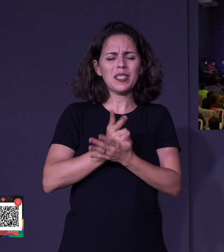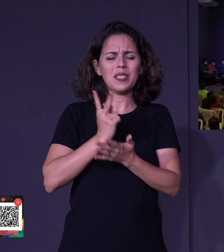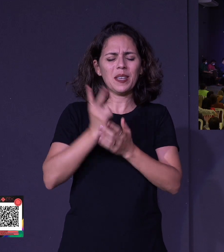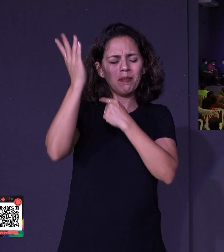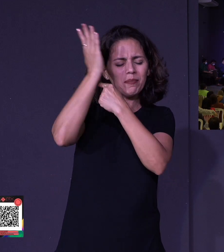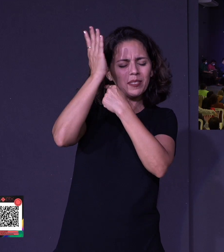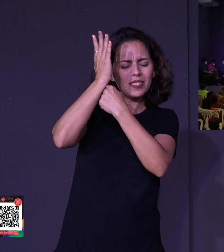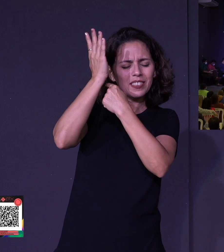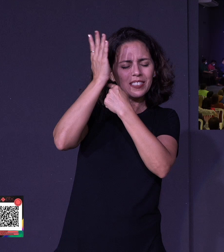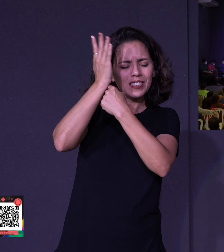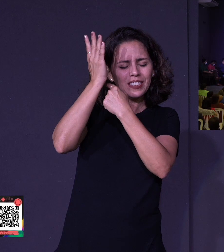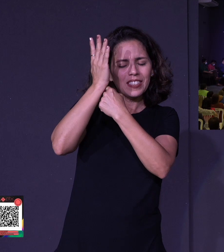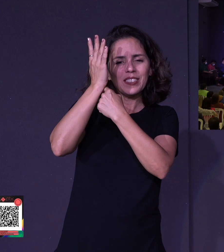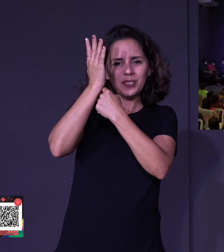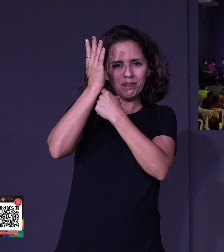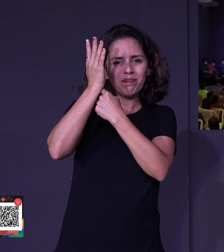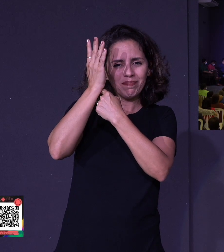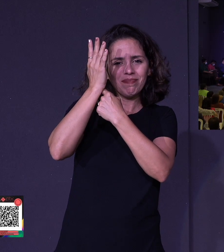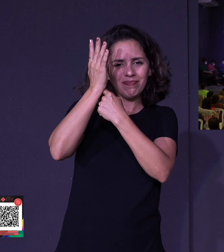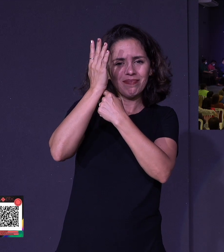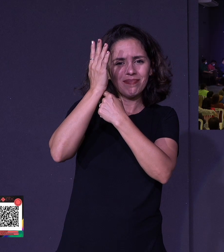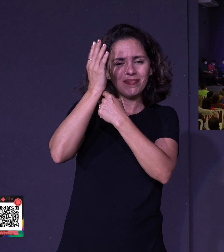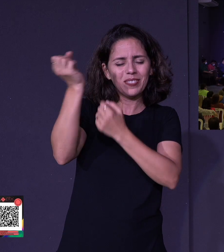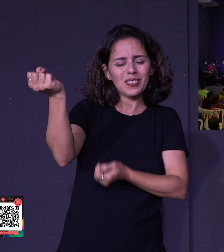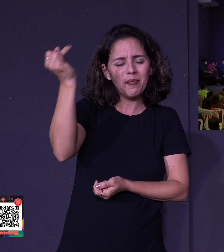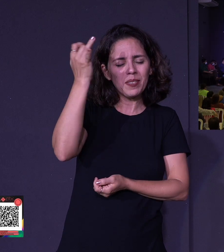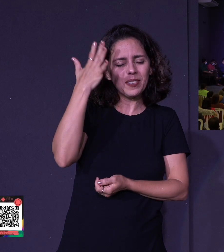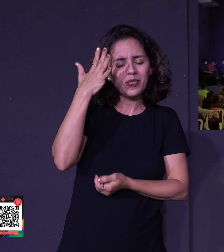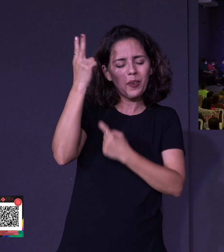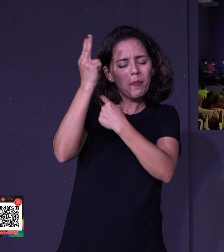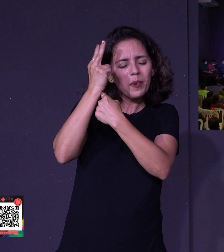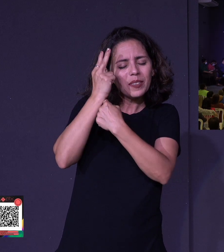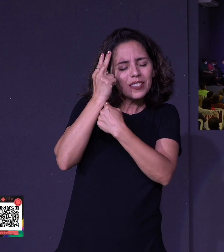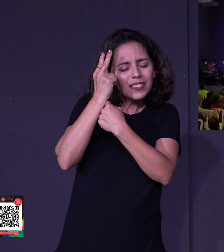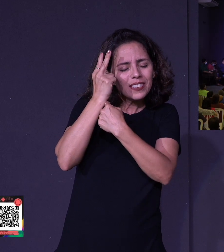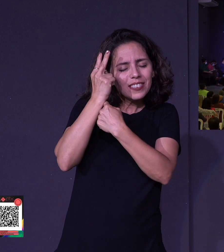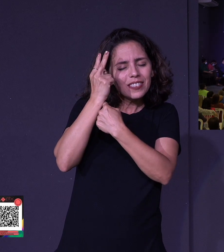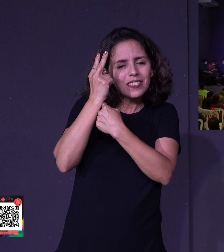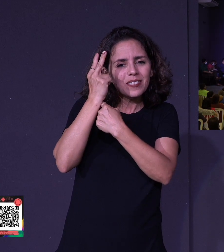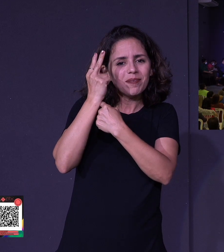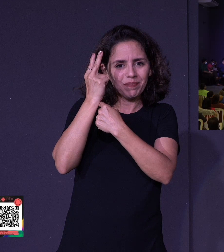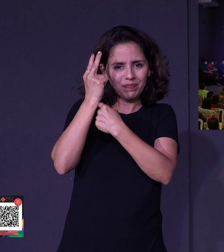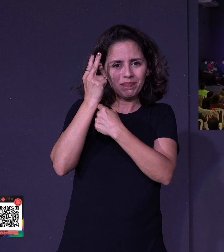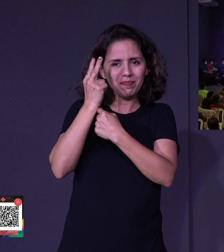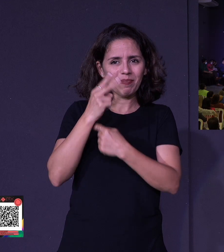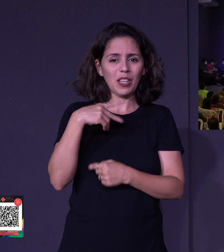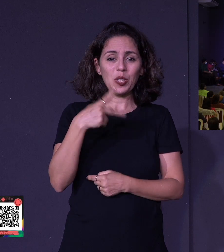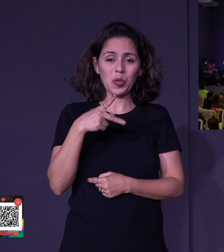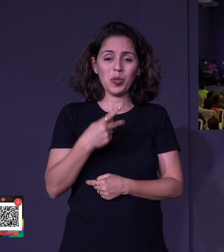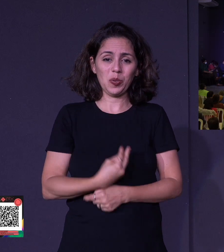trás, nos conduz, nos abençoa e nos protege. Põe a sua vida diante de